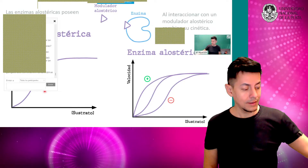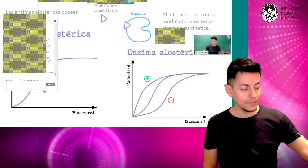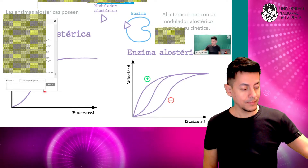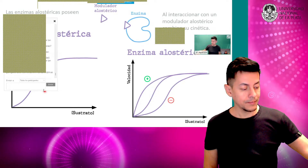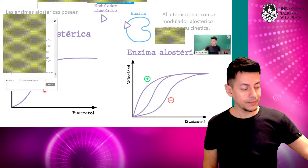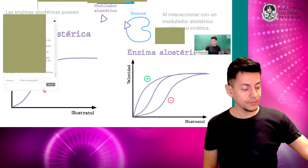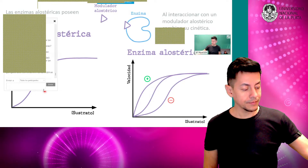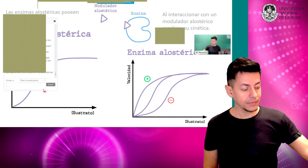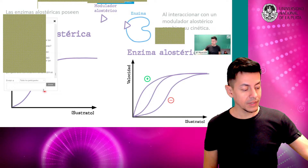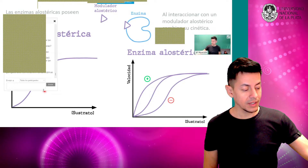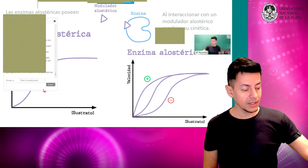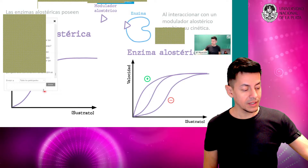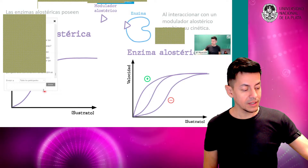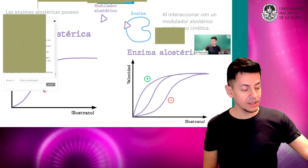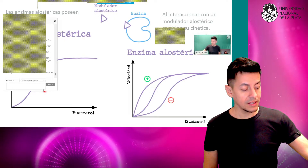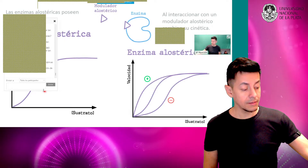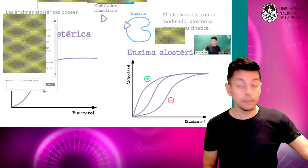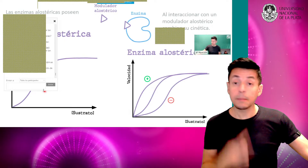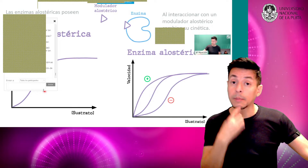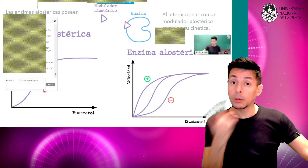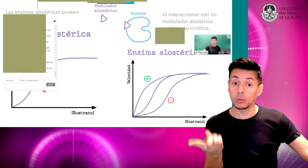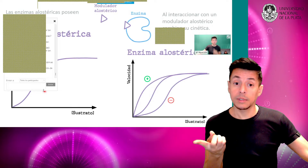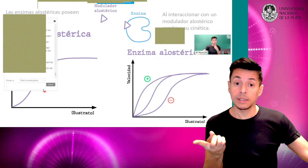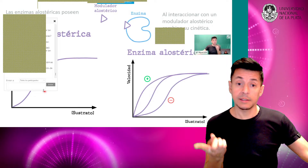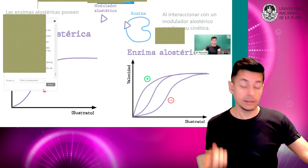¿Preguntas hasta acá?